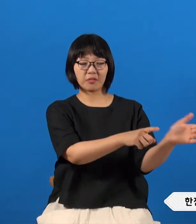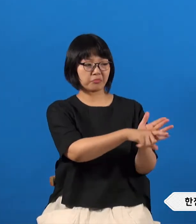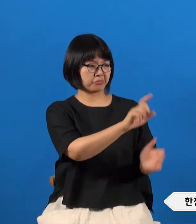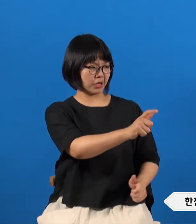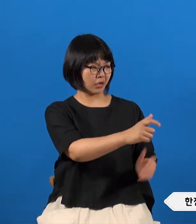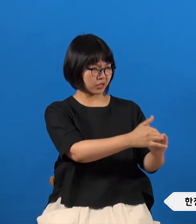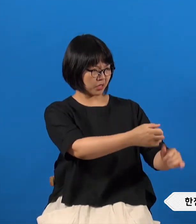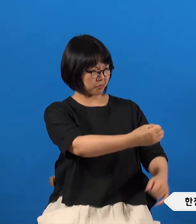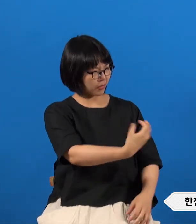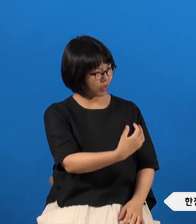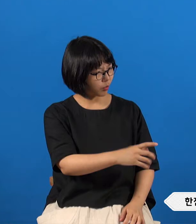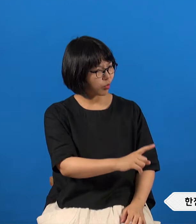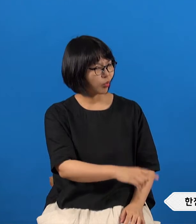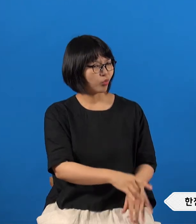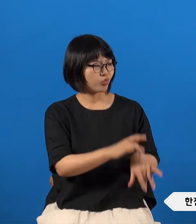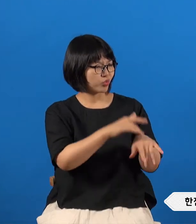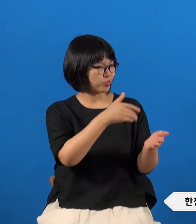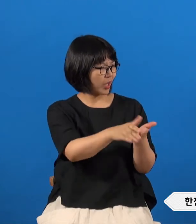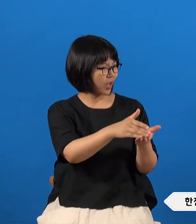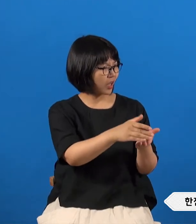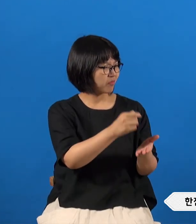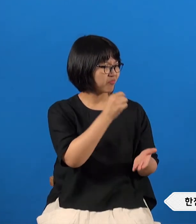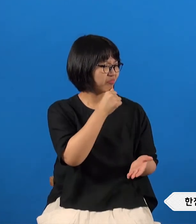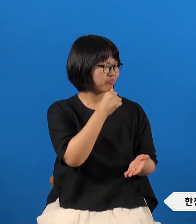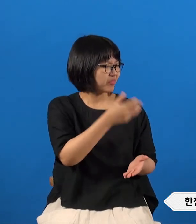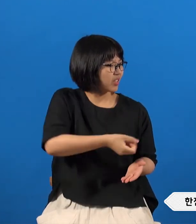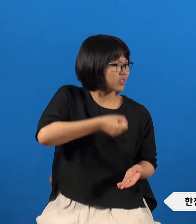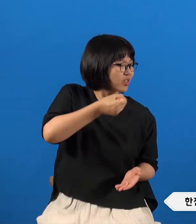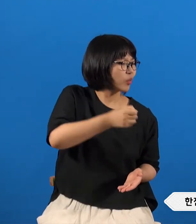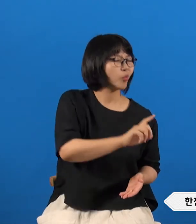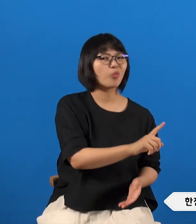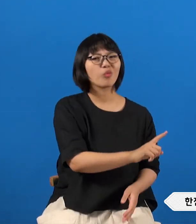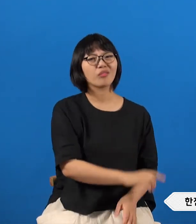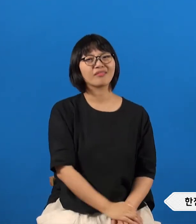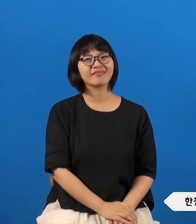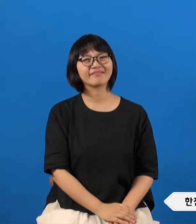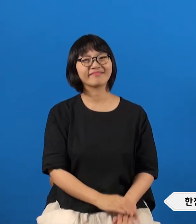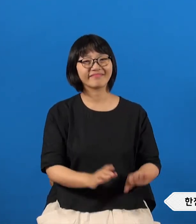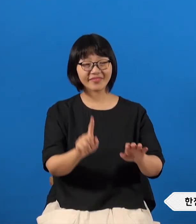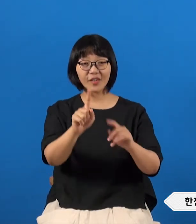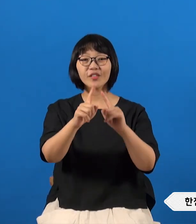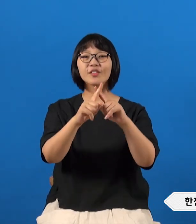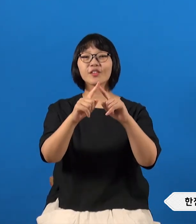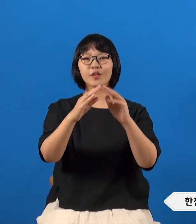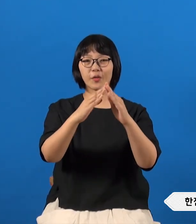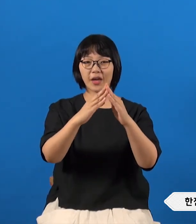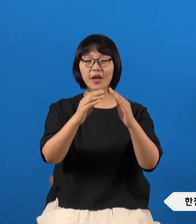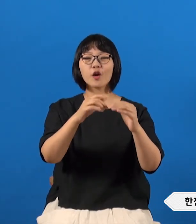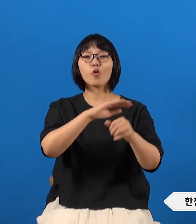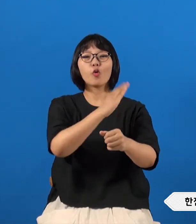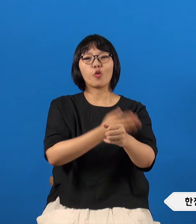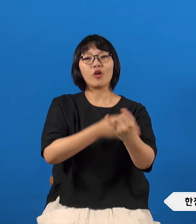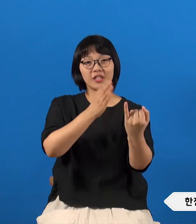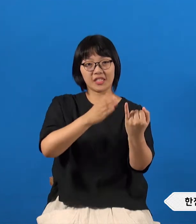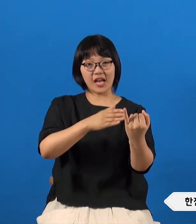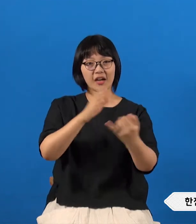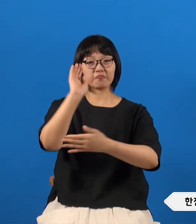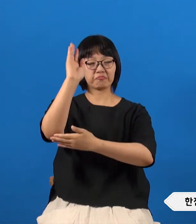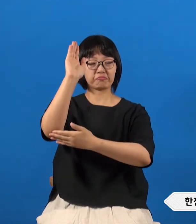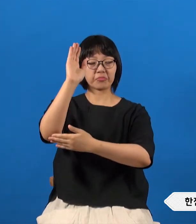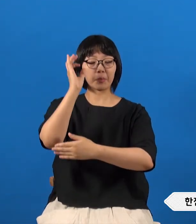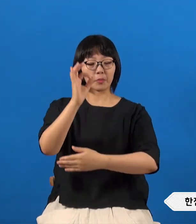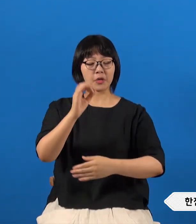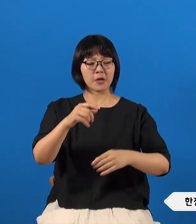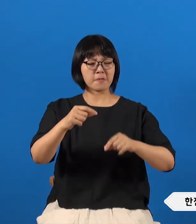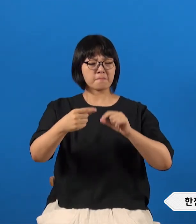구역장이라는 분이 말하는 거 보십시오. 어떤 권사님은 늘 앞자리에 앉아서, 목사가 참 기특하게 그렇게